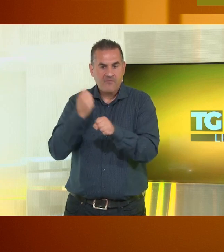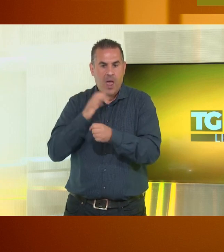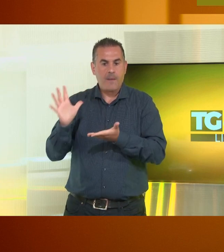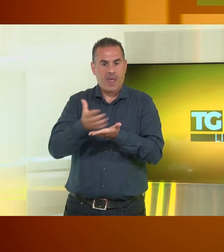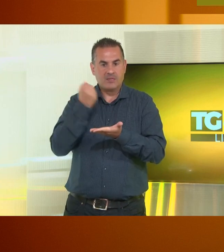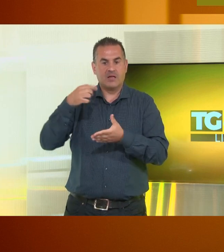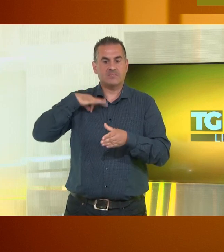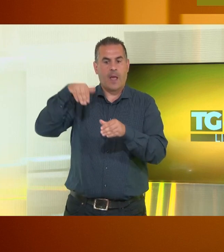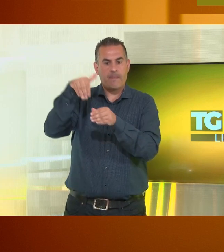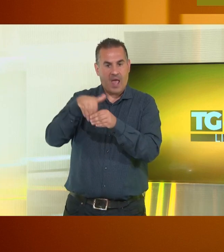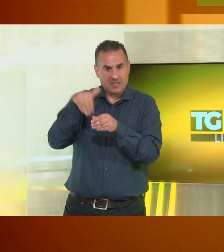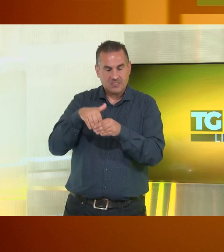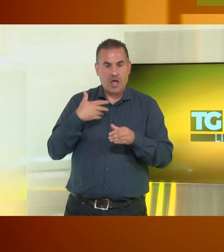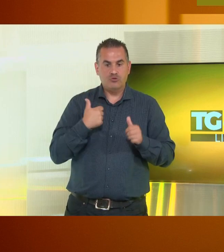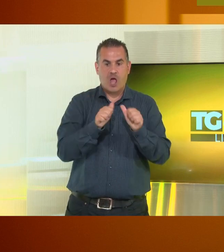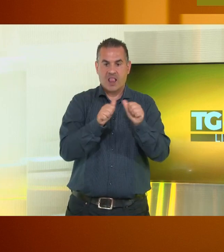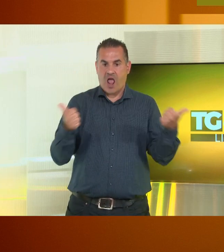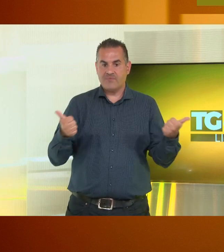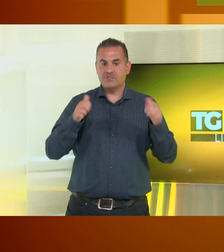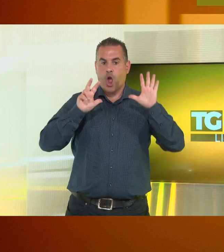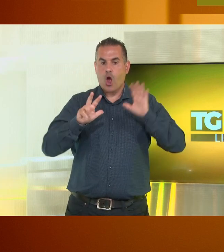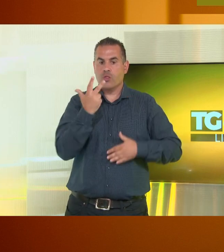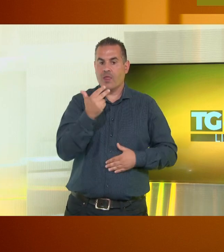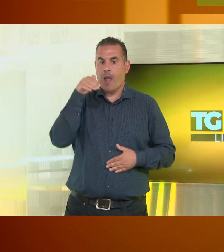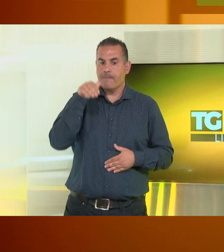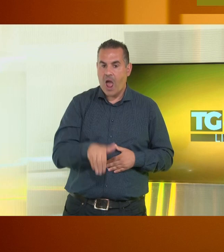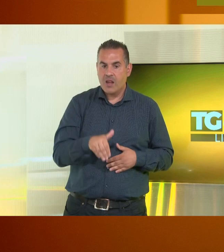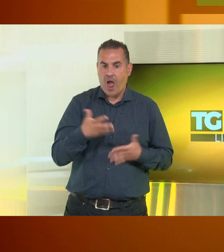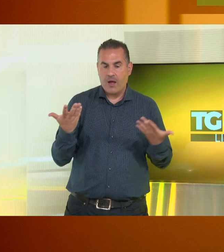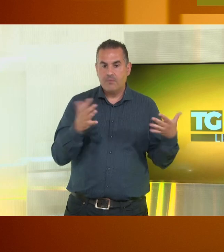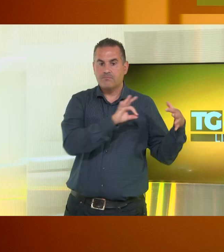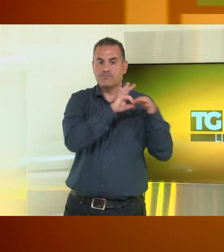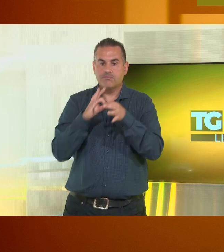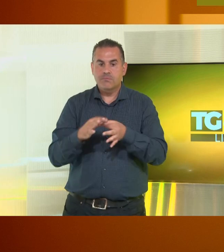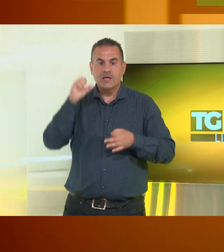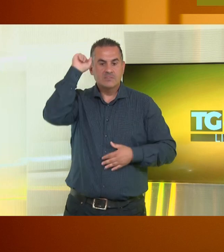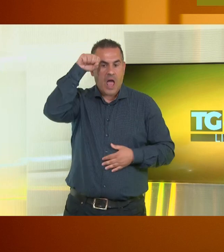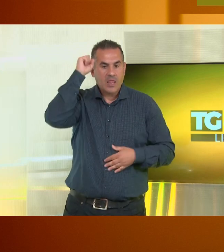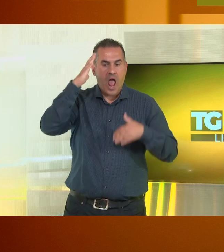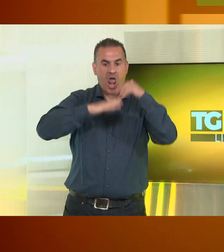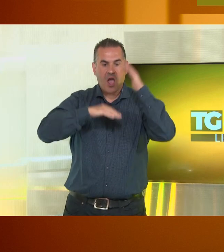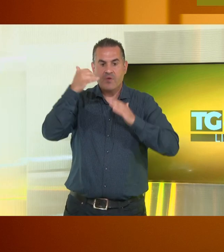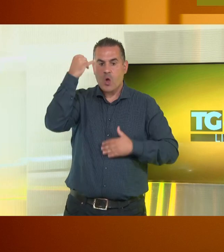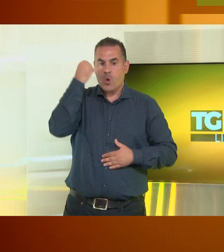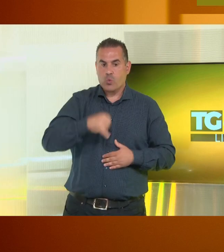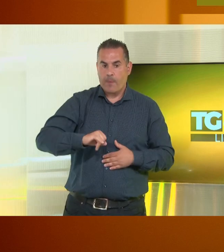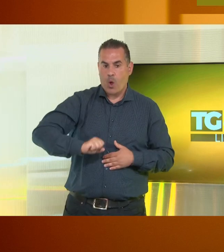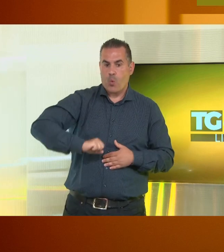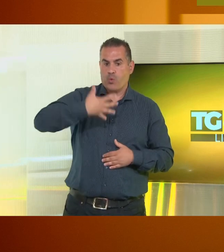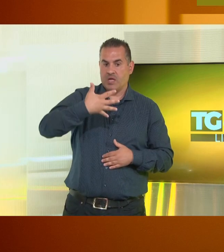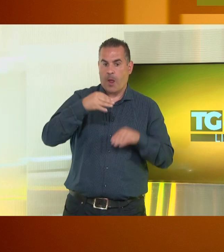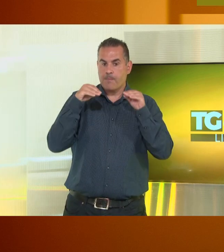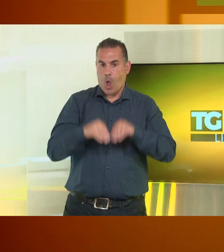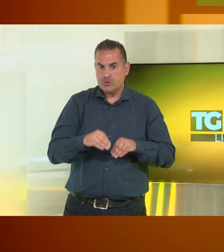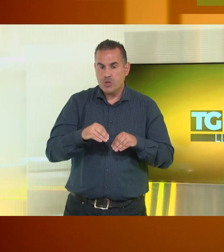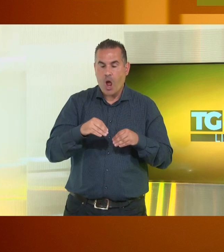livello nazionale, una storia che va avanti in modo crescente negli ultimi 20 anni. È una piaga che da sempre contraddistingue il meridione d'Italia,